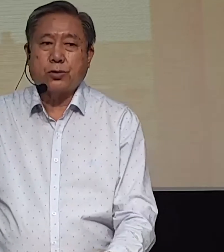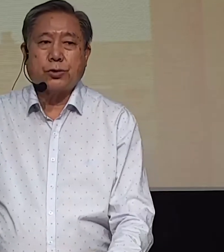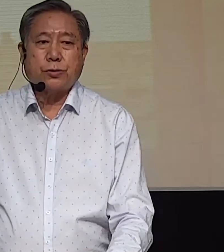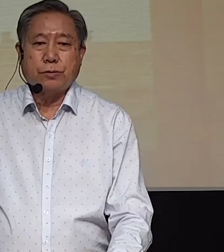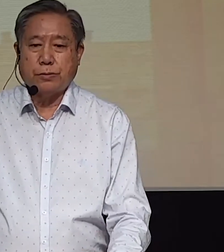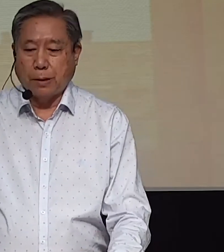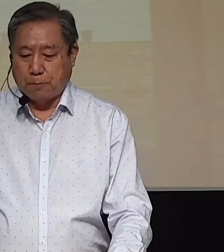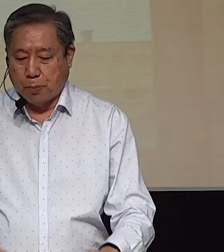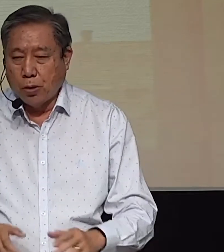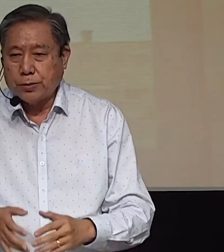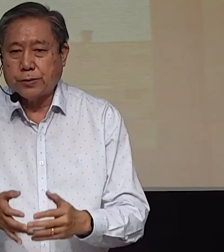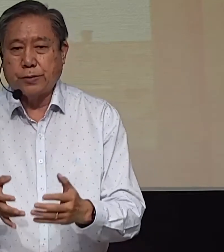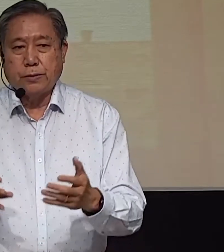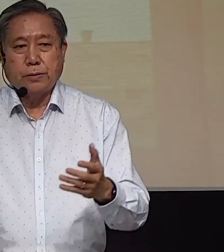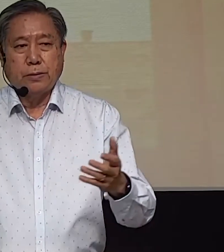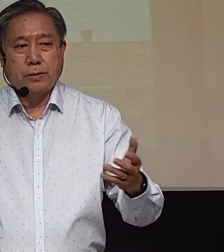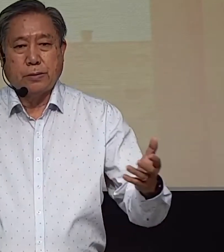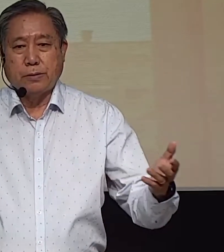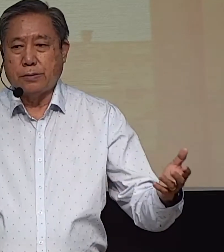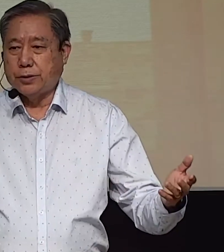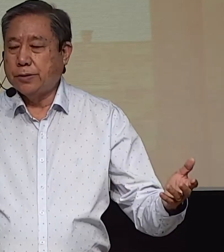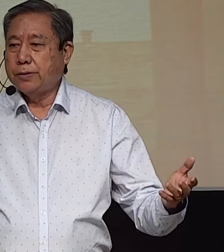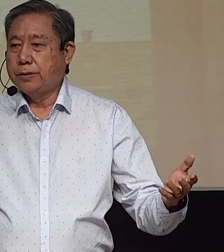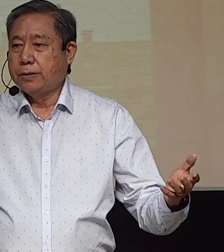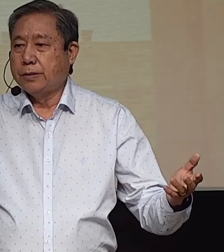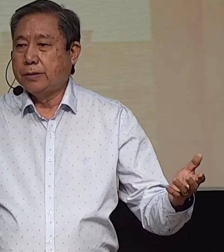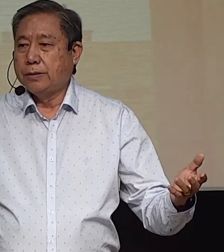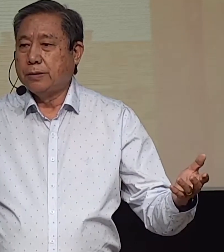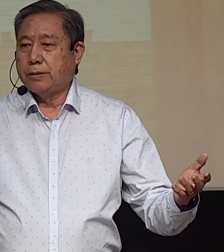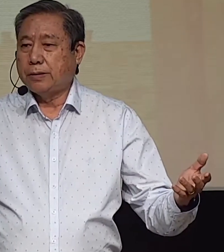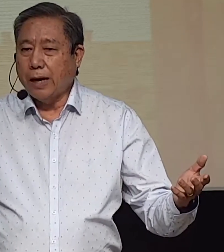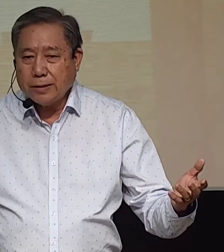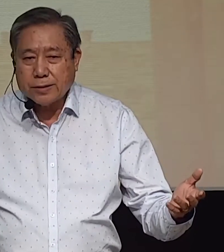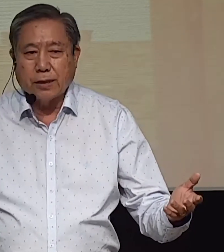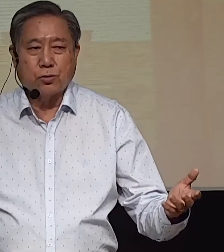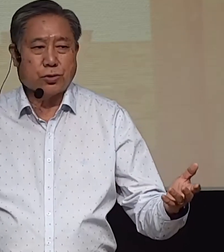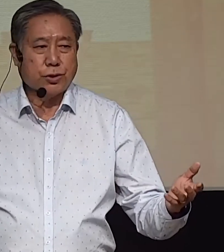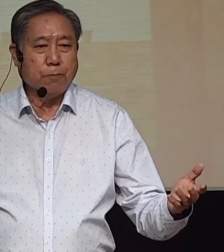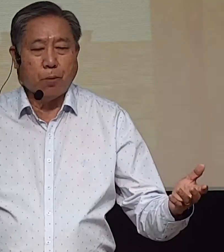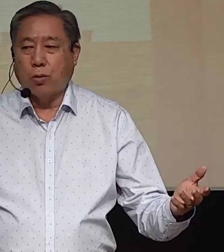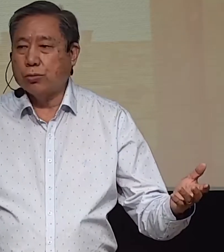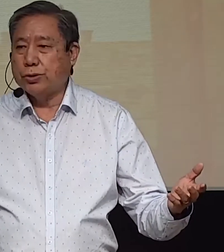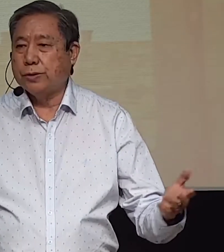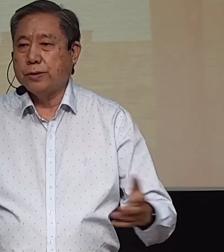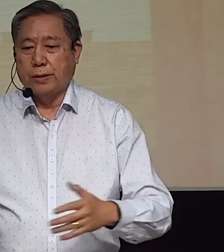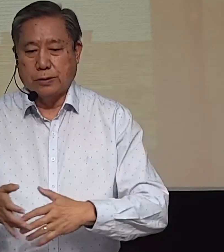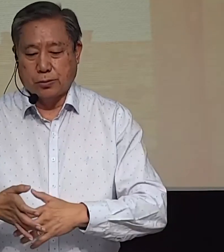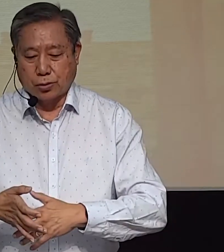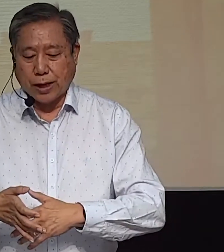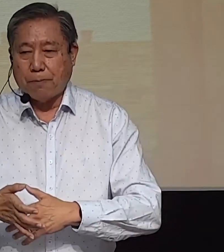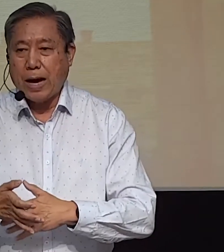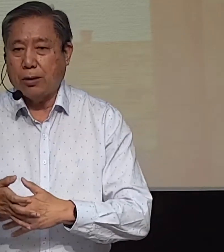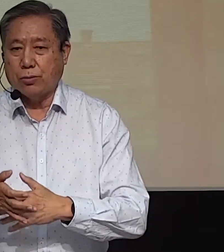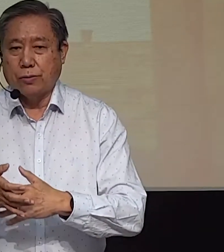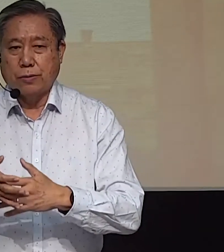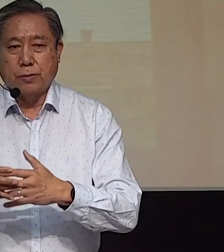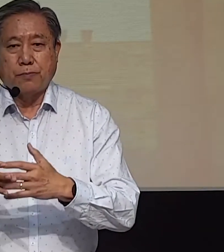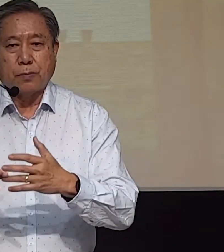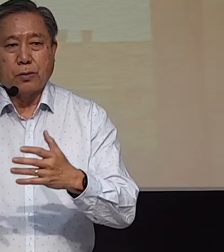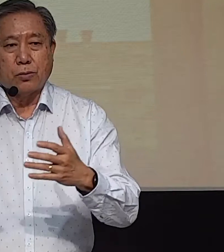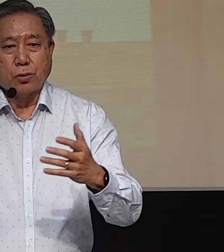a Deus, depois de 3 anos e pouco do